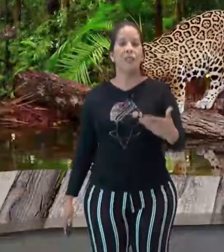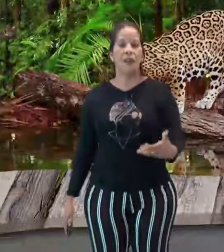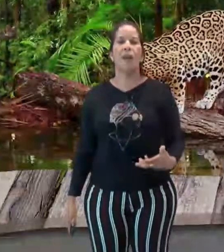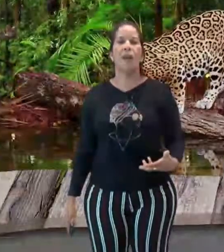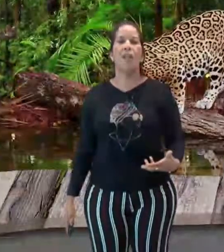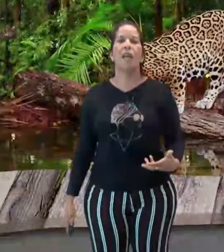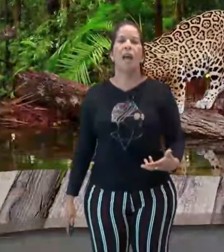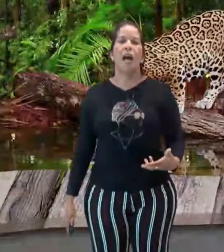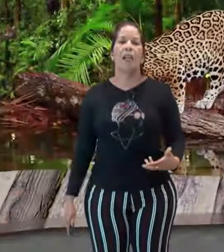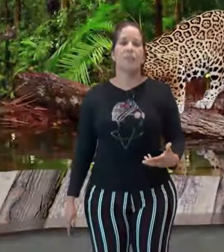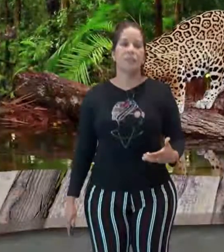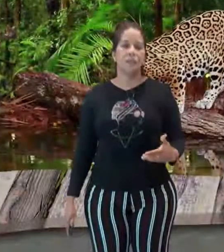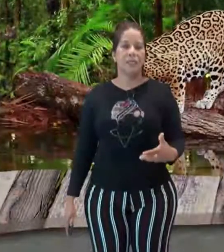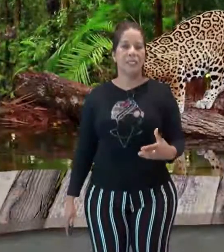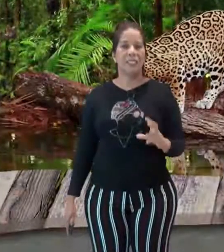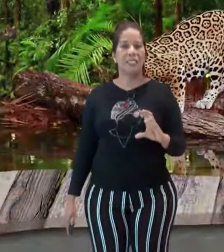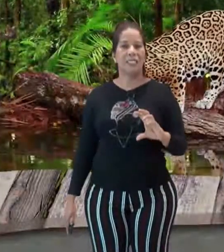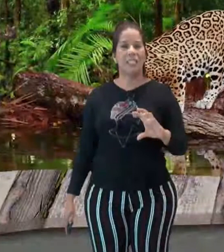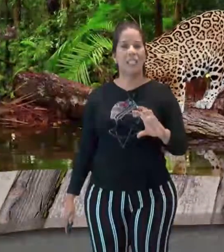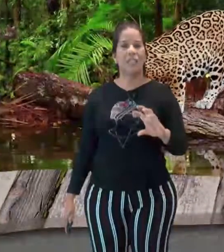aparece então aí essa